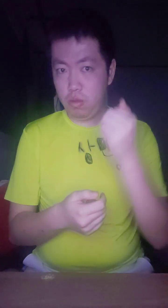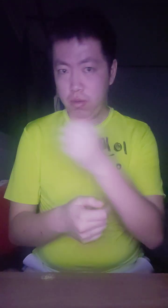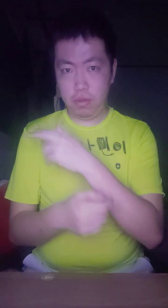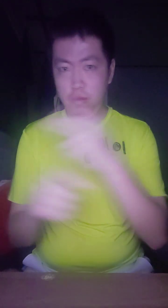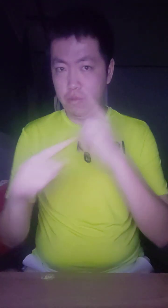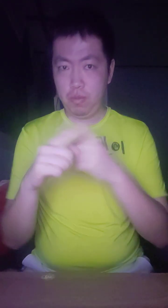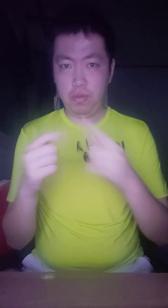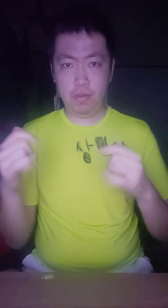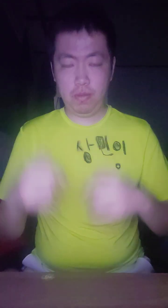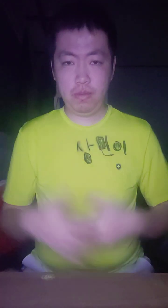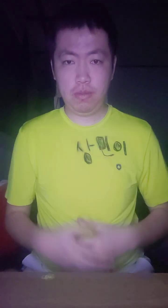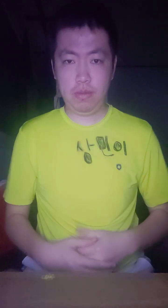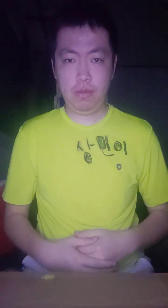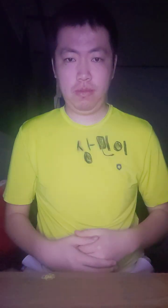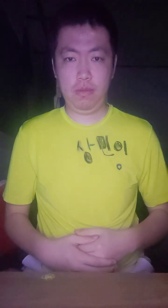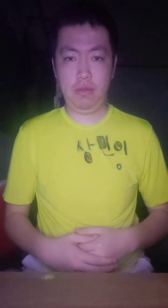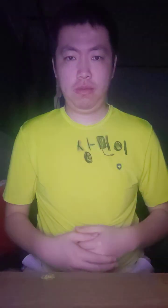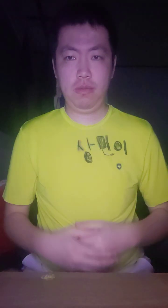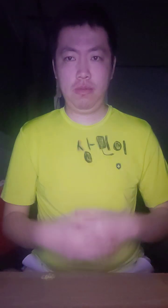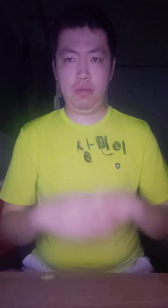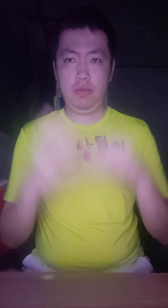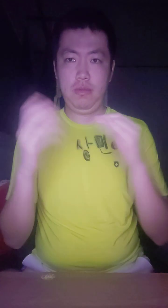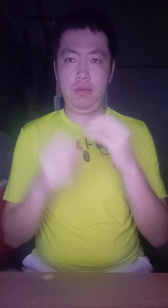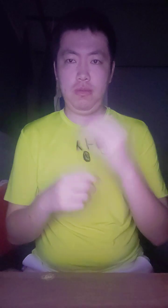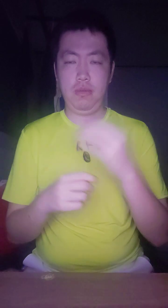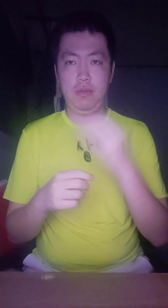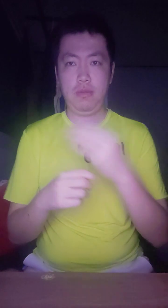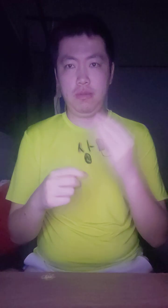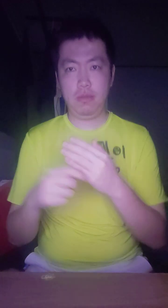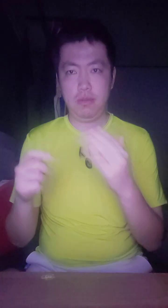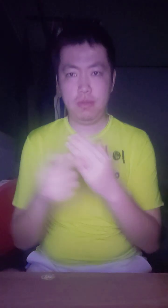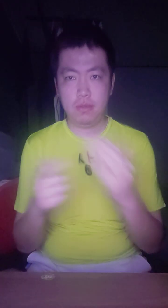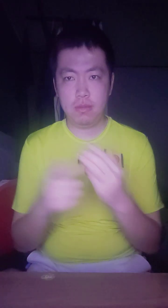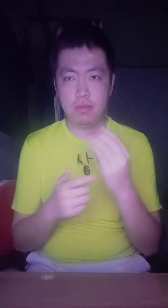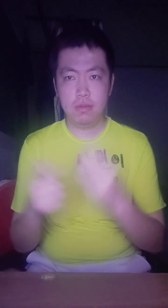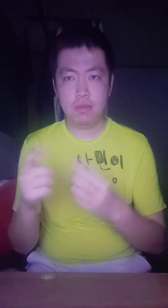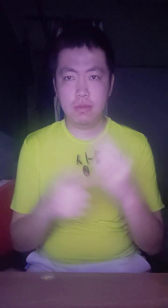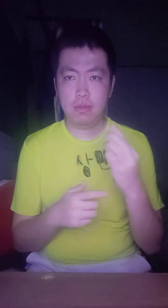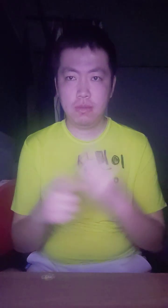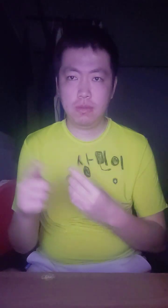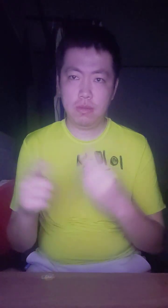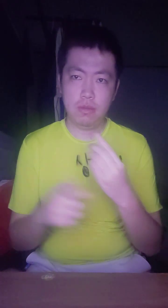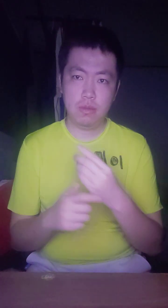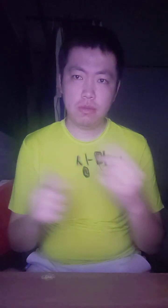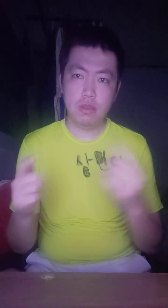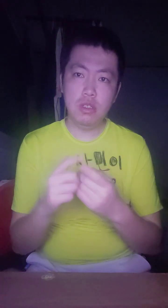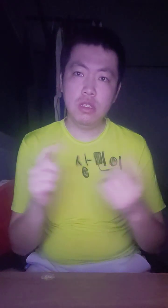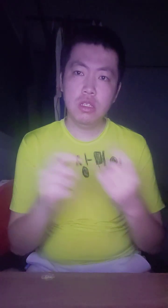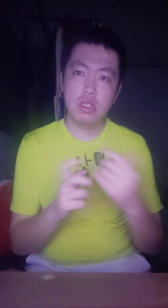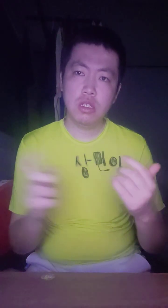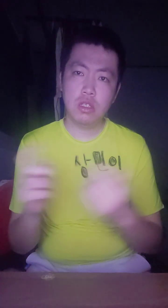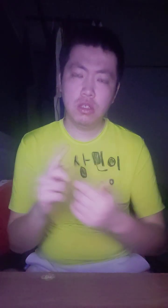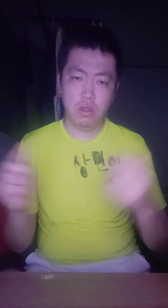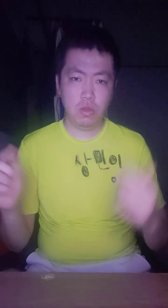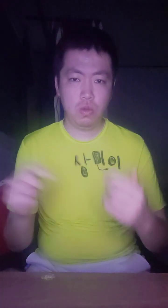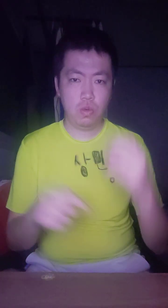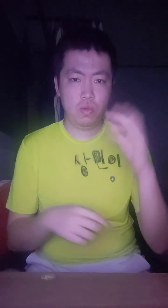않고 있는 겁니다. 증언을 하셔도 핵심적인 거에 대해서는 말을 회피하시는 분이 계시고요.